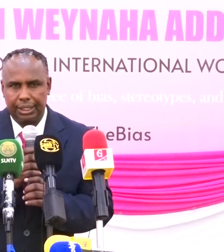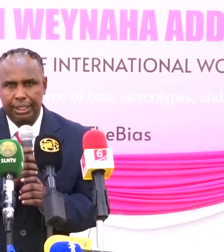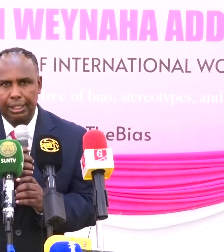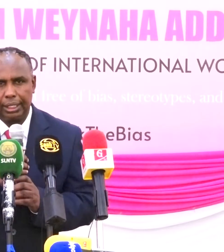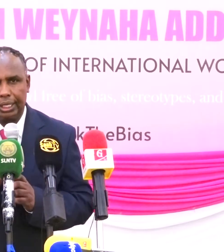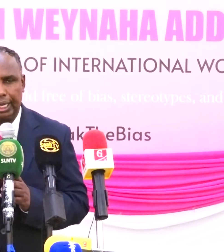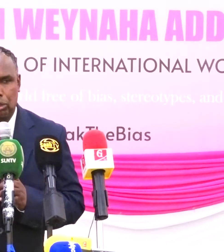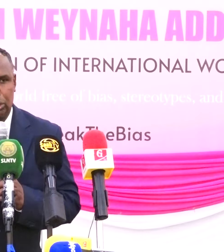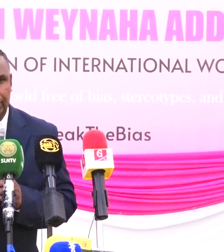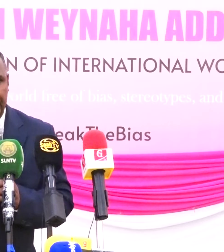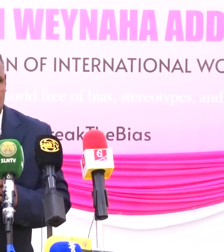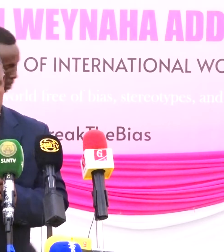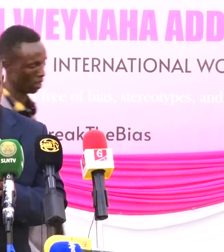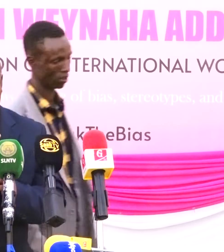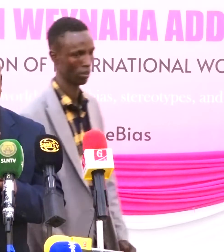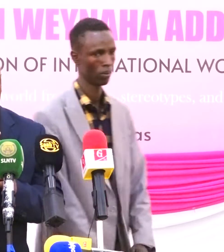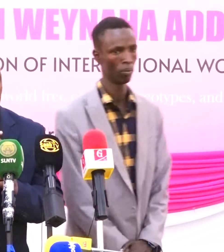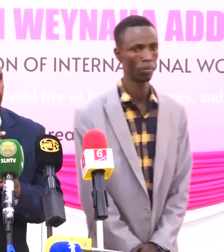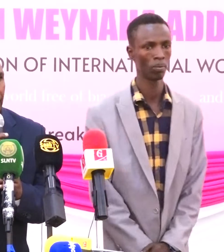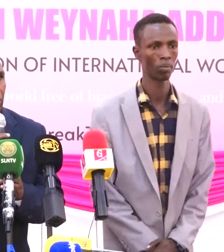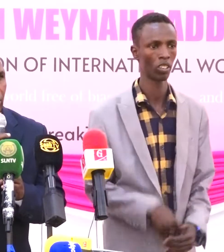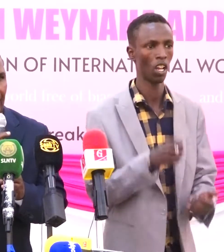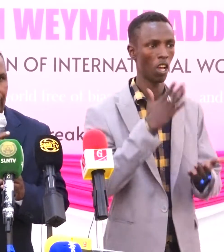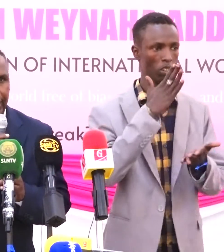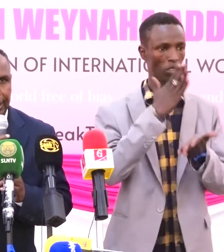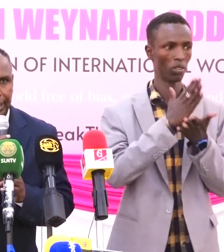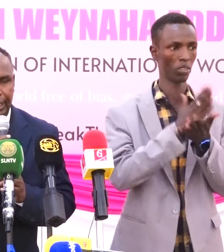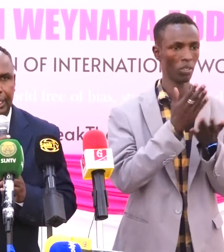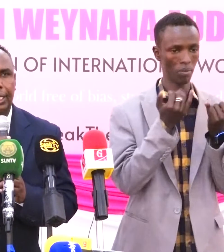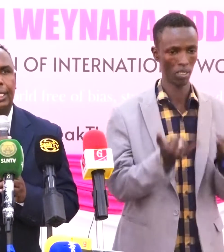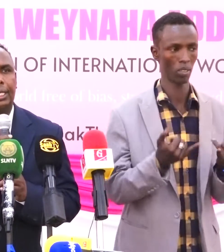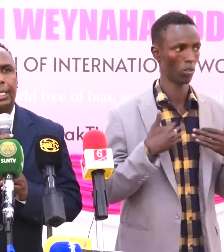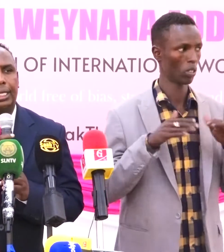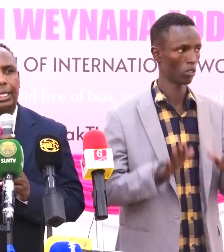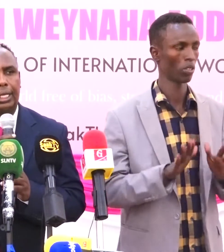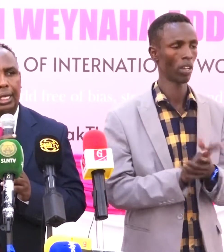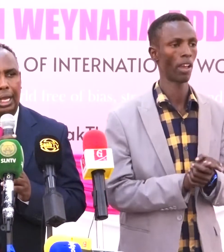وبركاته رنتي ما توحي بتشوجنا وحفلة دي